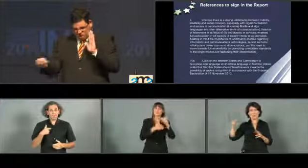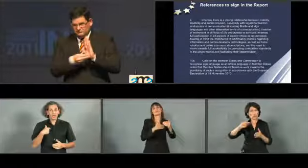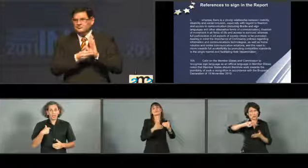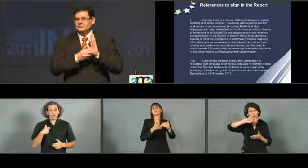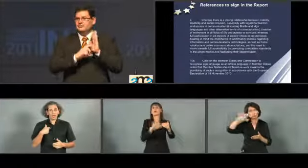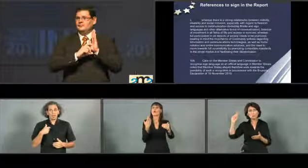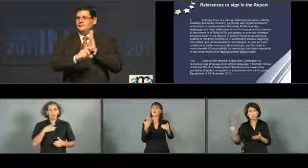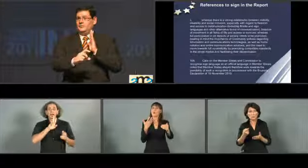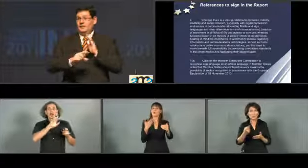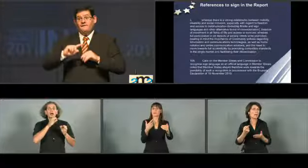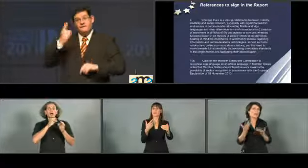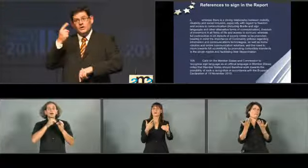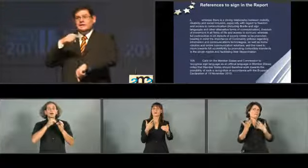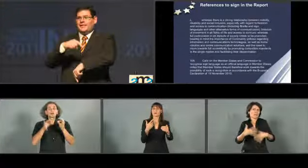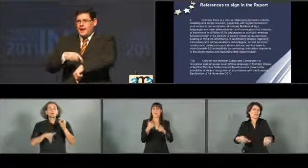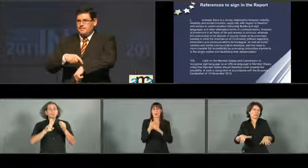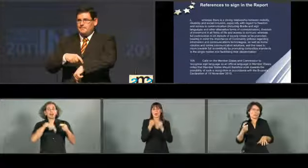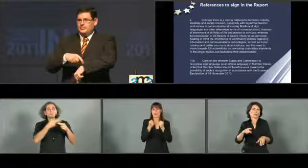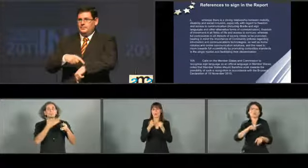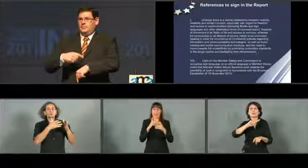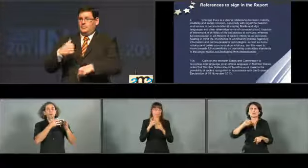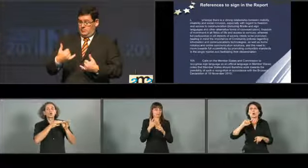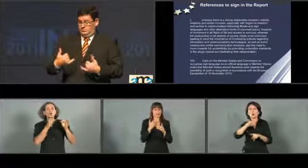de longue haleine qui est loin d'être terminé.